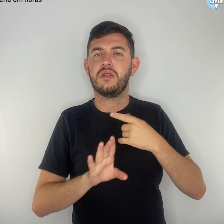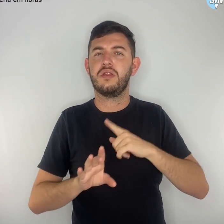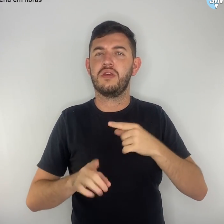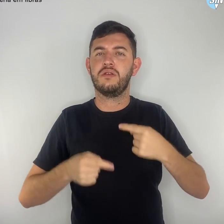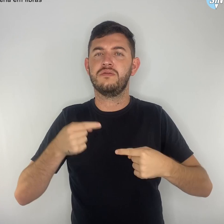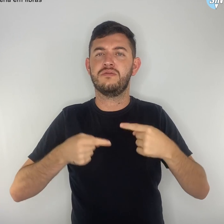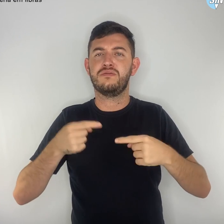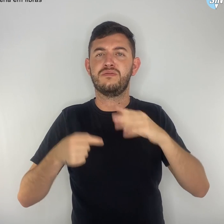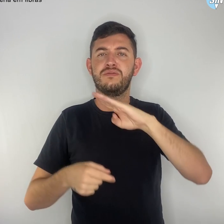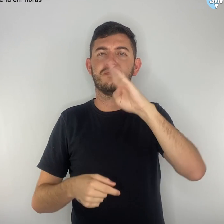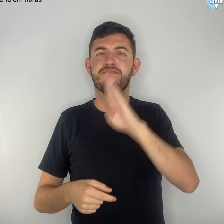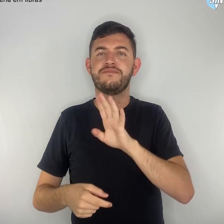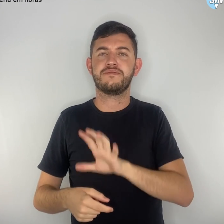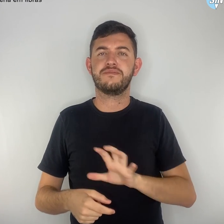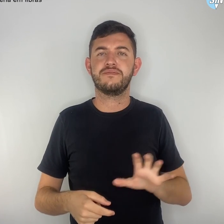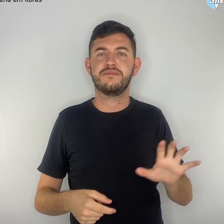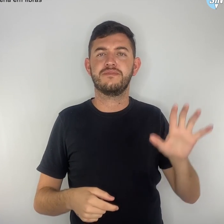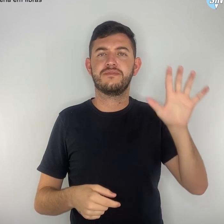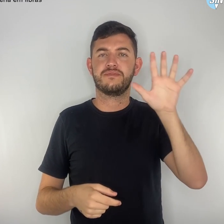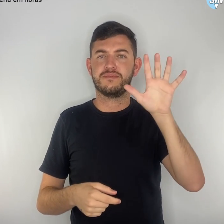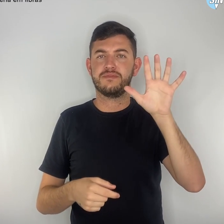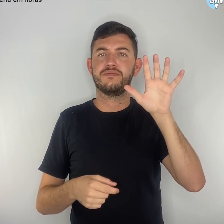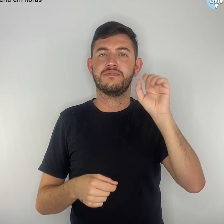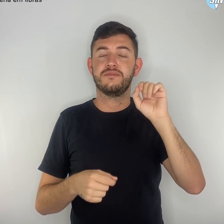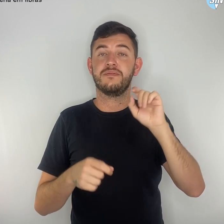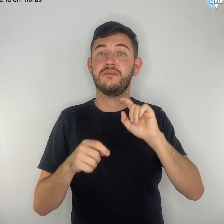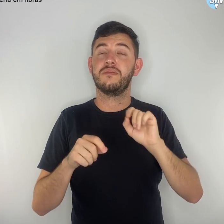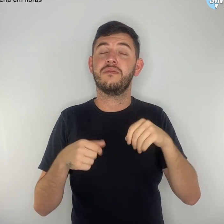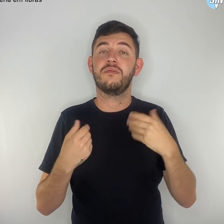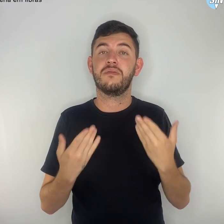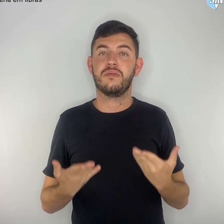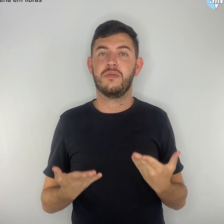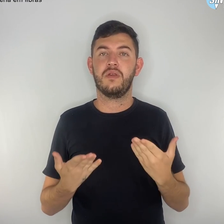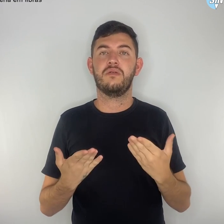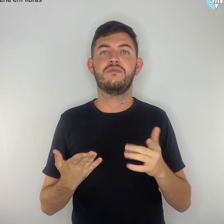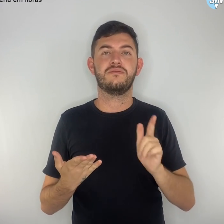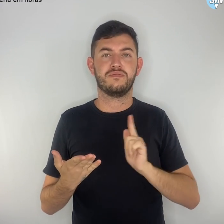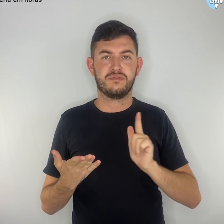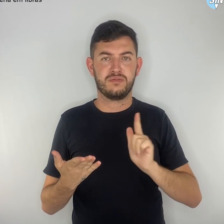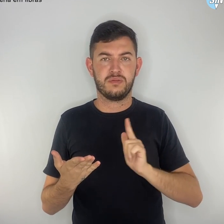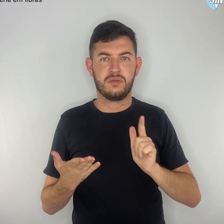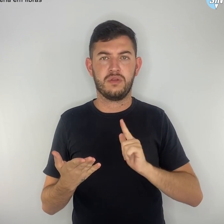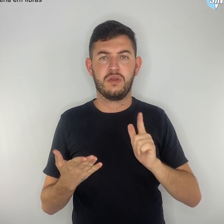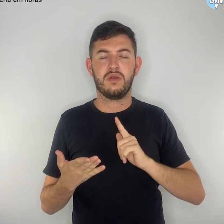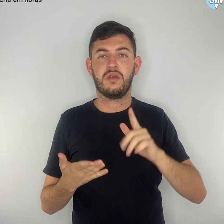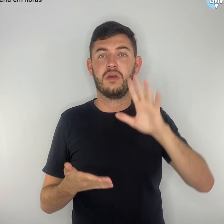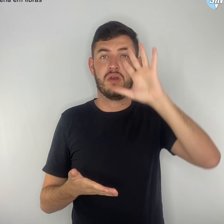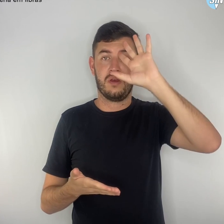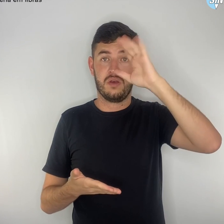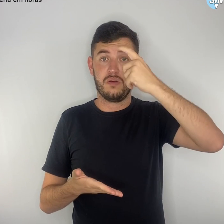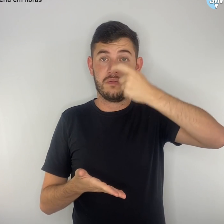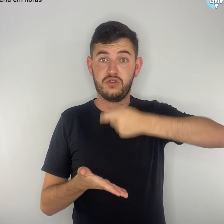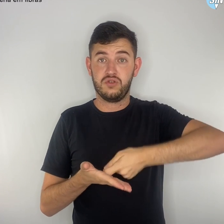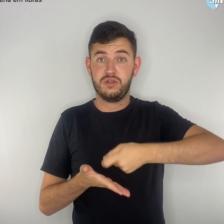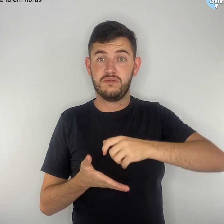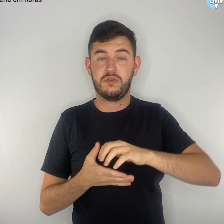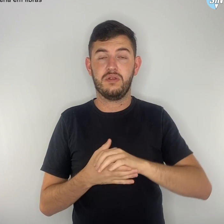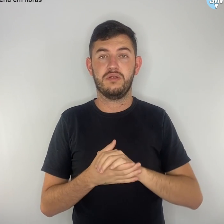país sobre o tema, ou seja, já existe uma jurisprudência.